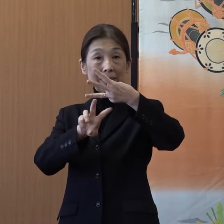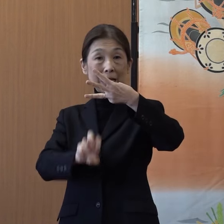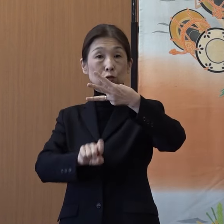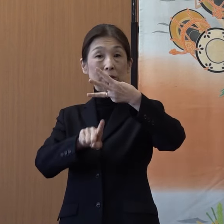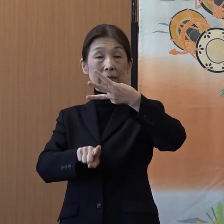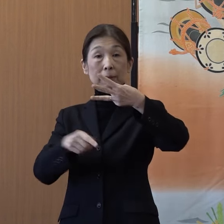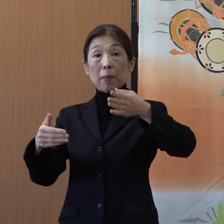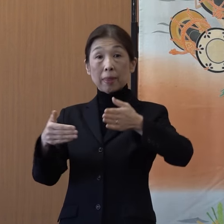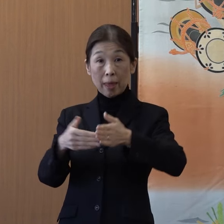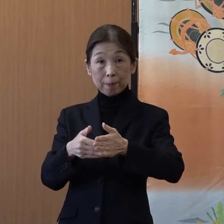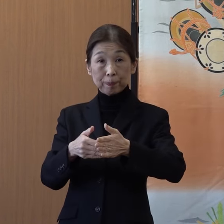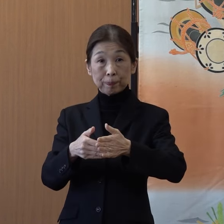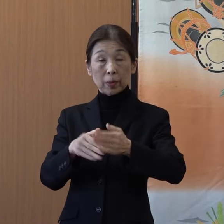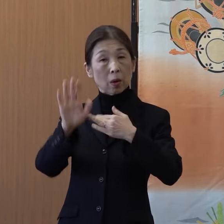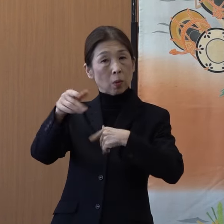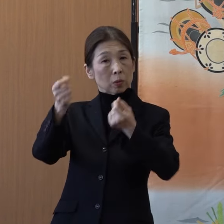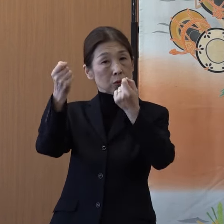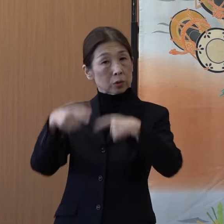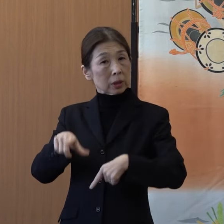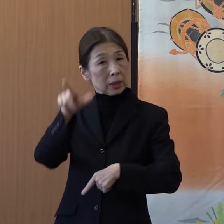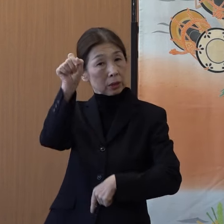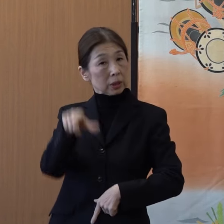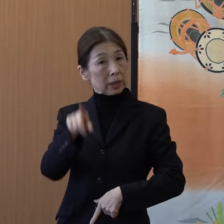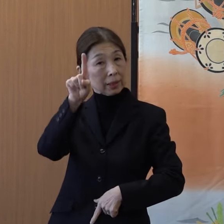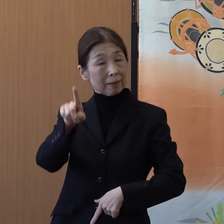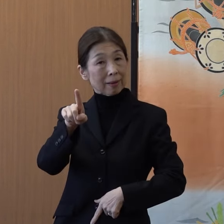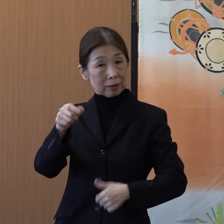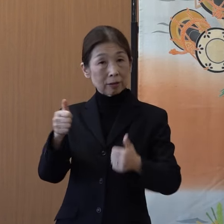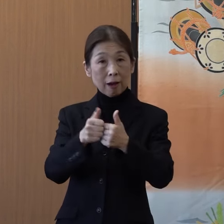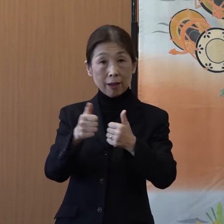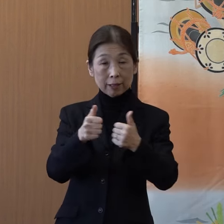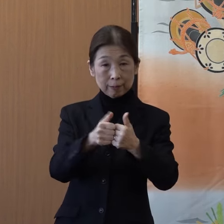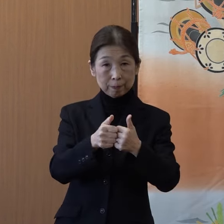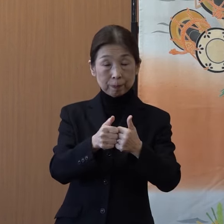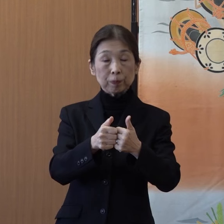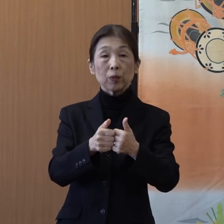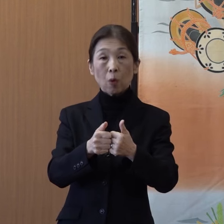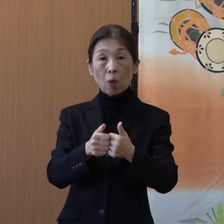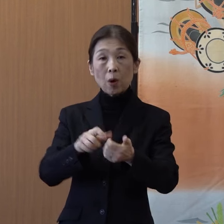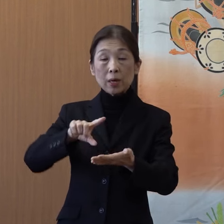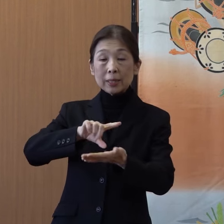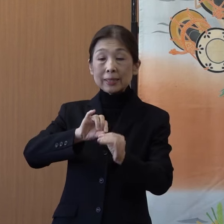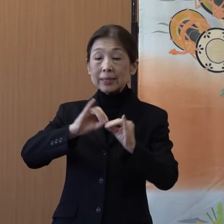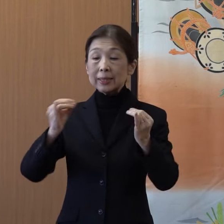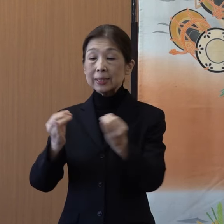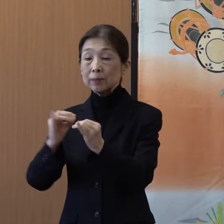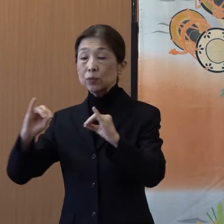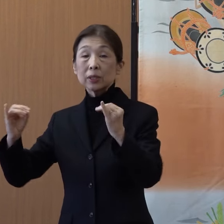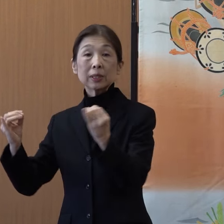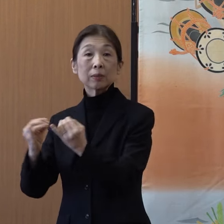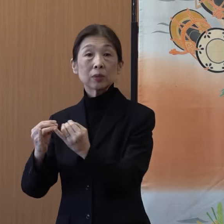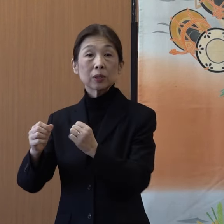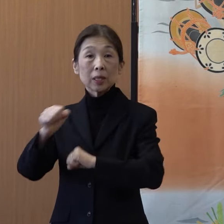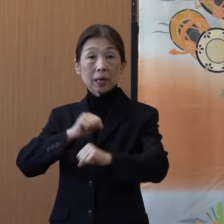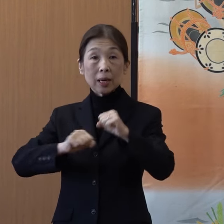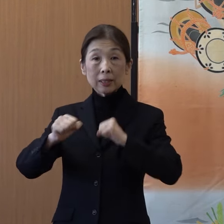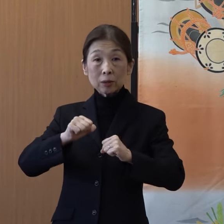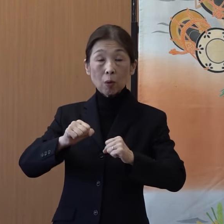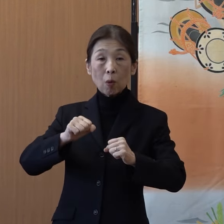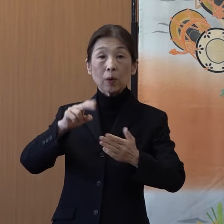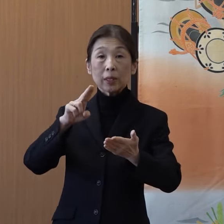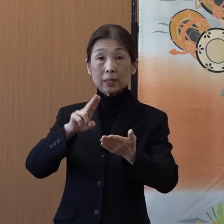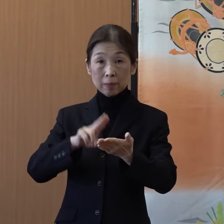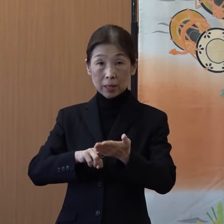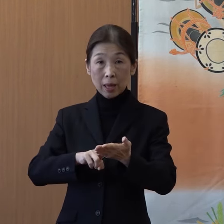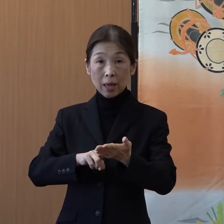後は月に1回程度の全体会議、そしてチームごとに活動内容を決定の上、その実